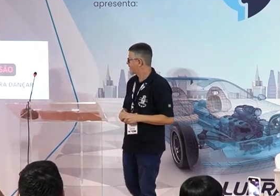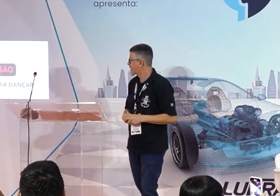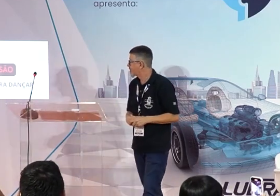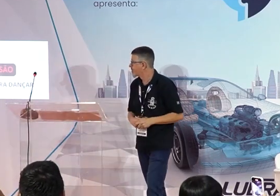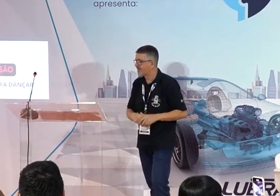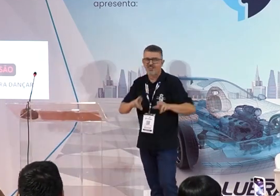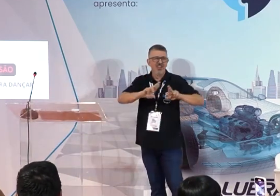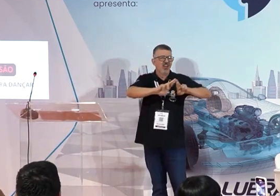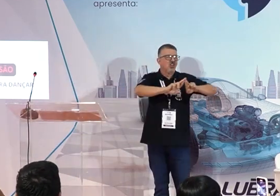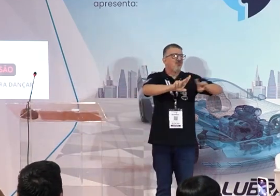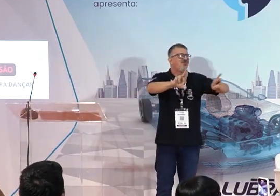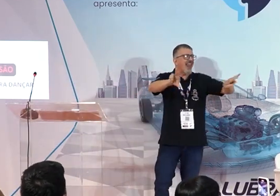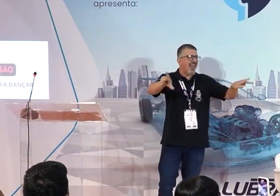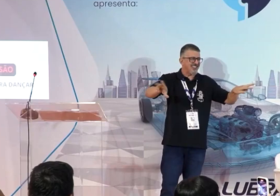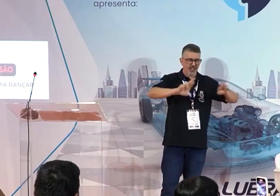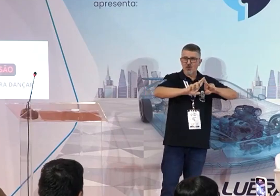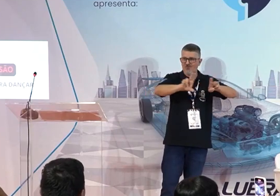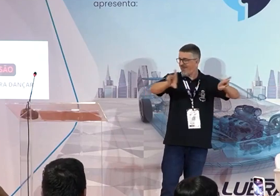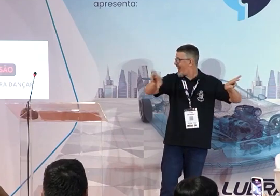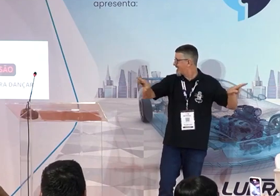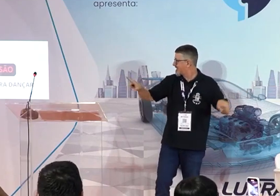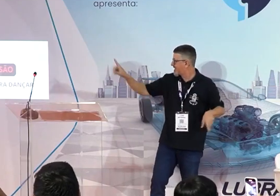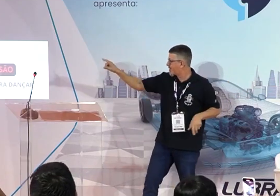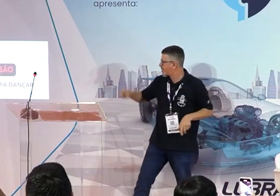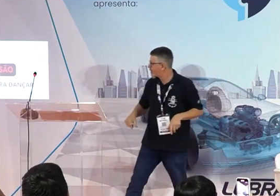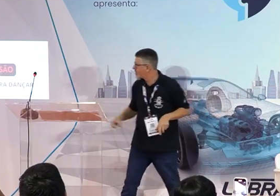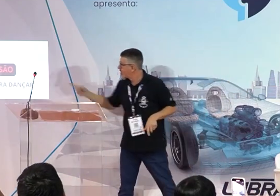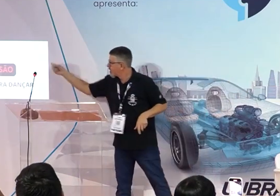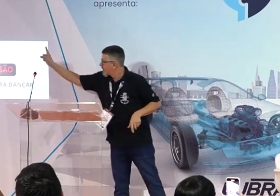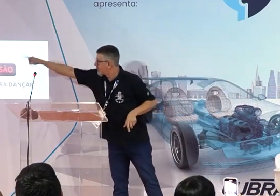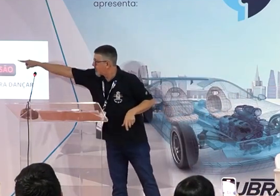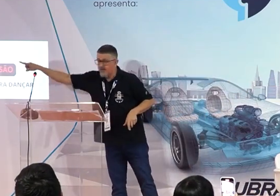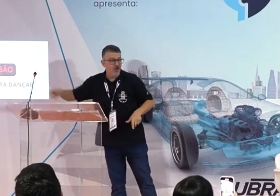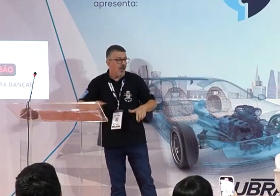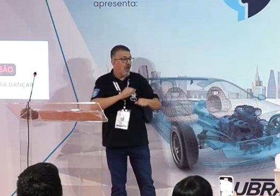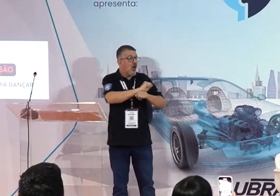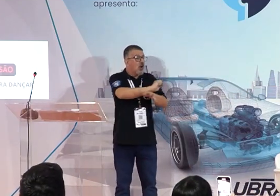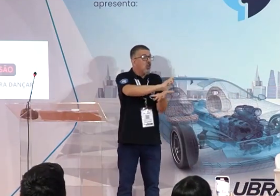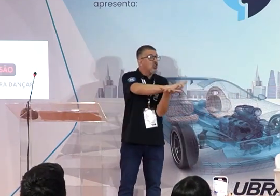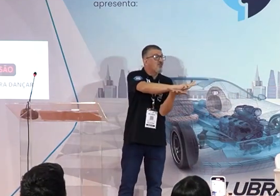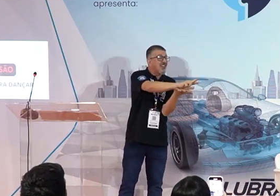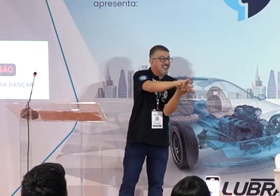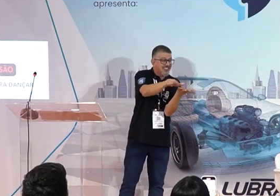Olha só a diferença sobre diversidade.